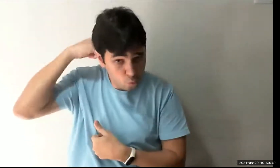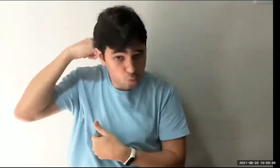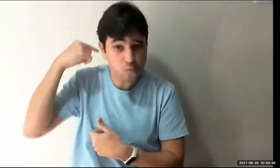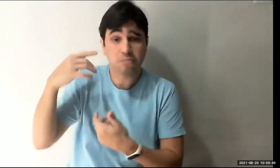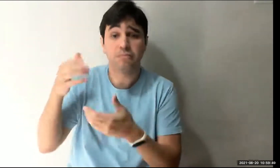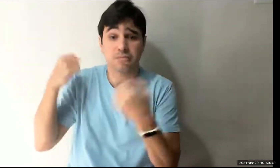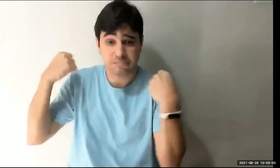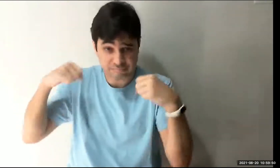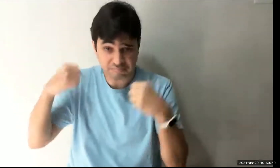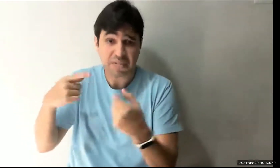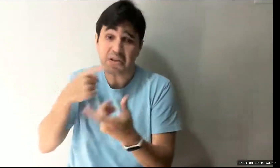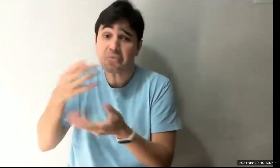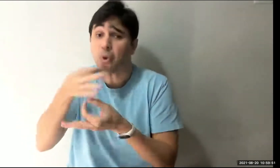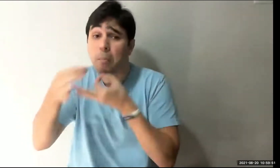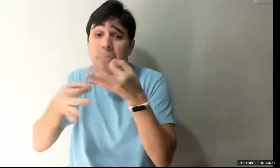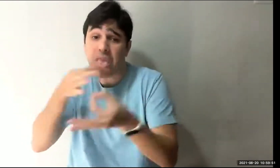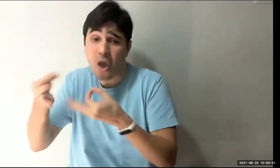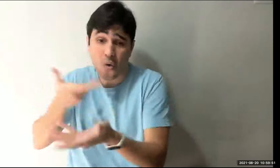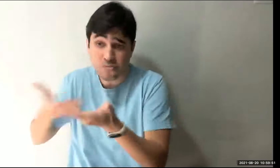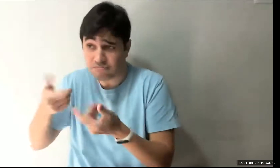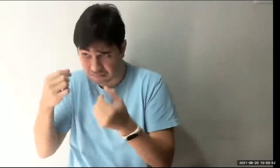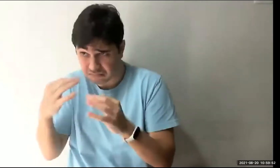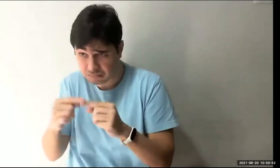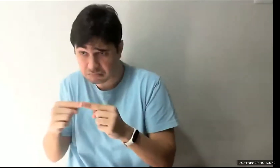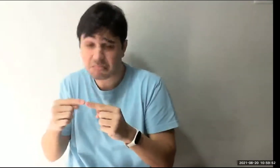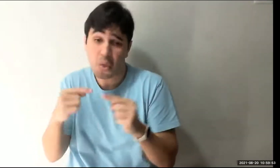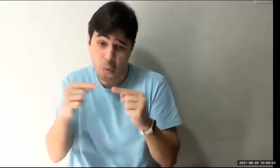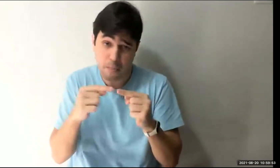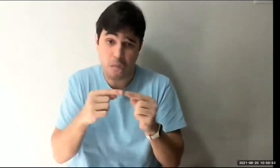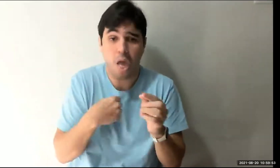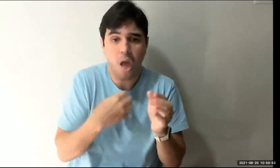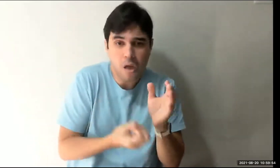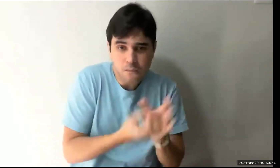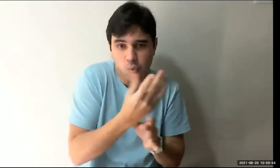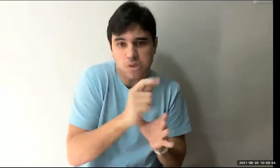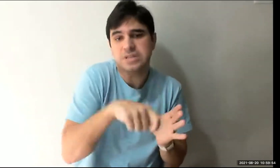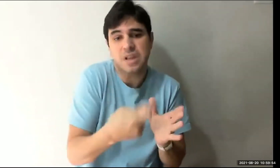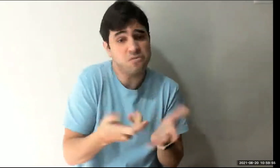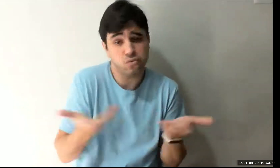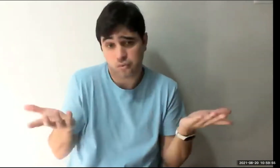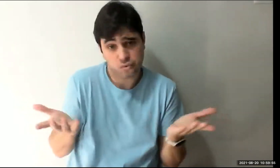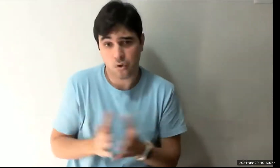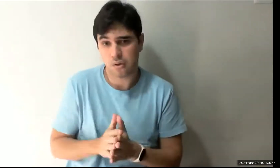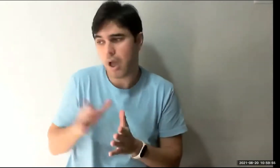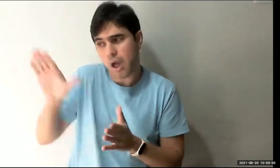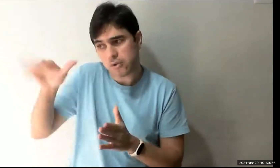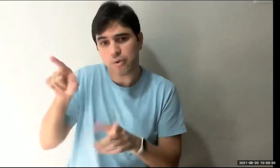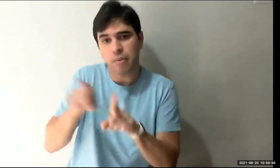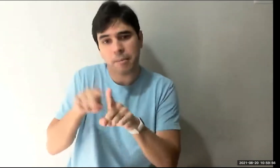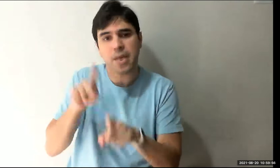natação. Então eu fui orientada pela minha orientadora, a Ruth Mariani, e eu conversando com ela e